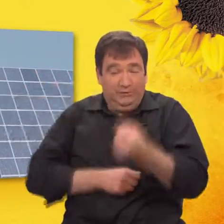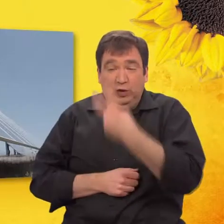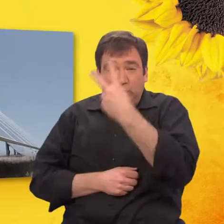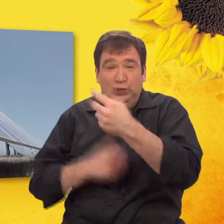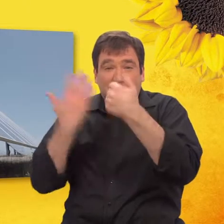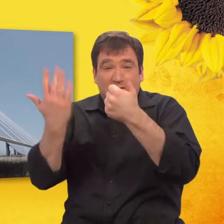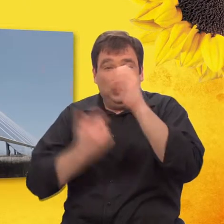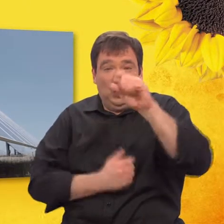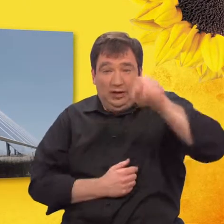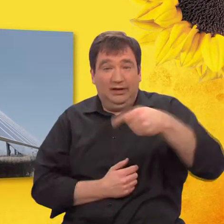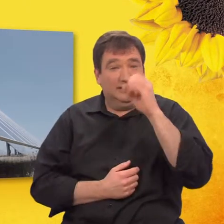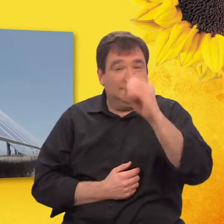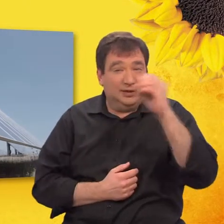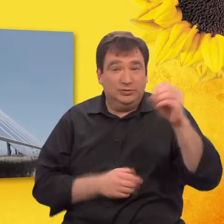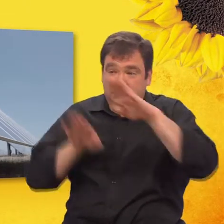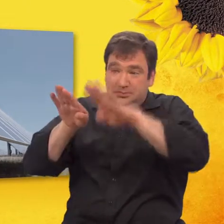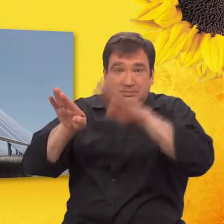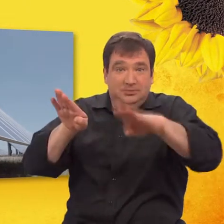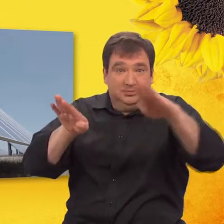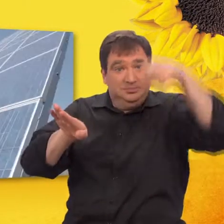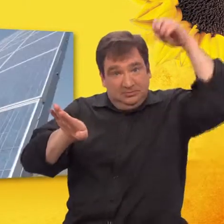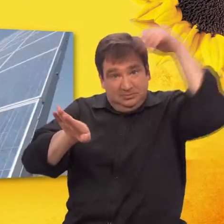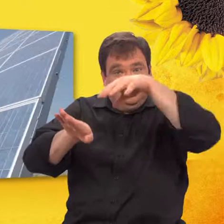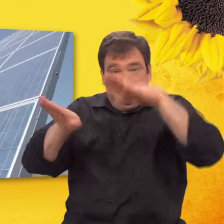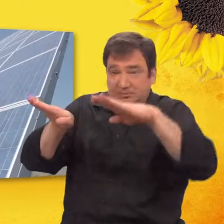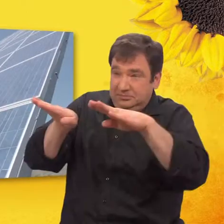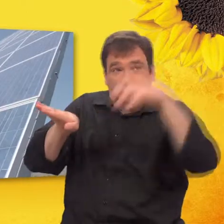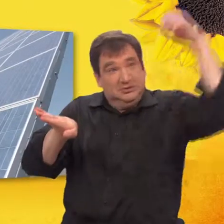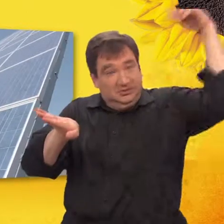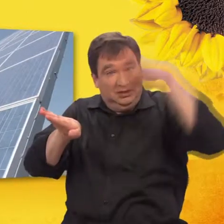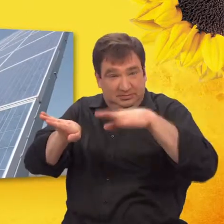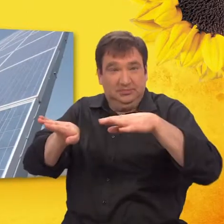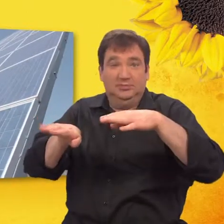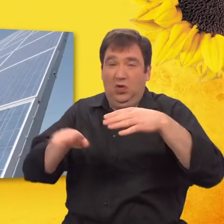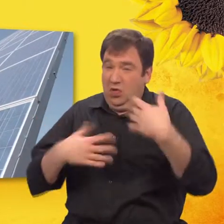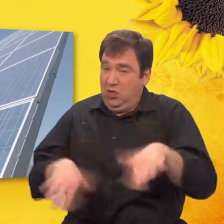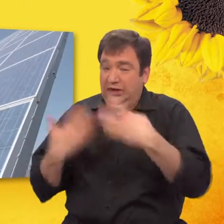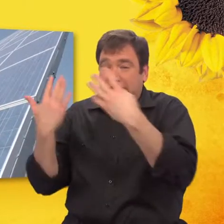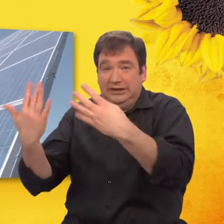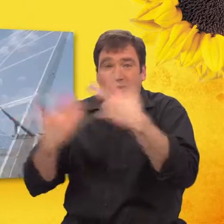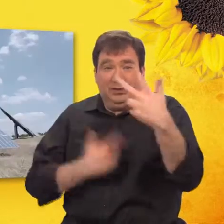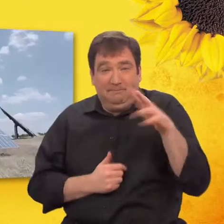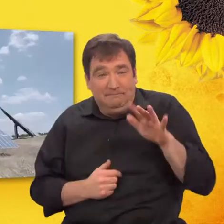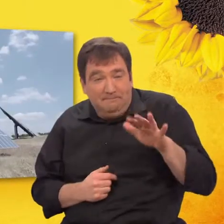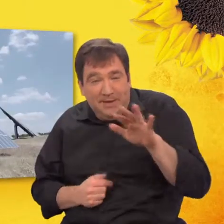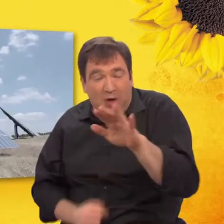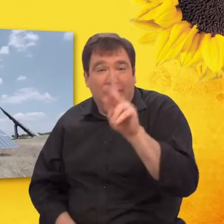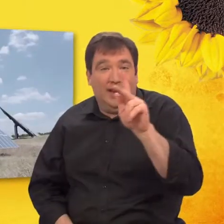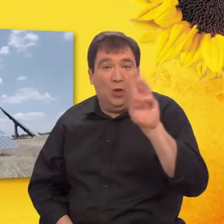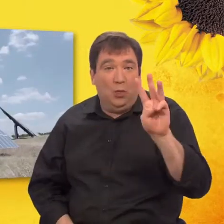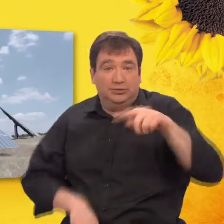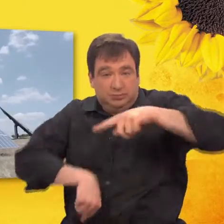260,000 solar panels follow the sun. They optimize the production of 93 million kilowatts per hour every